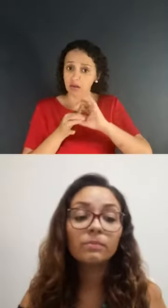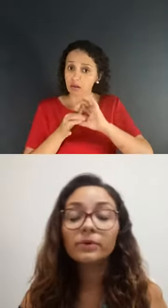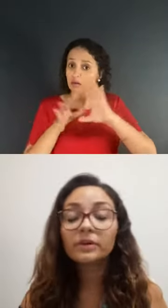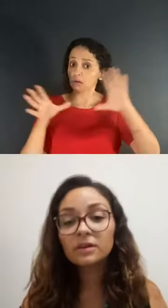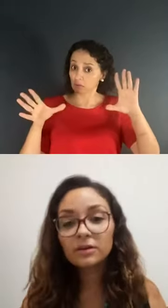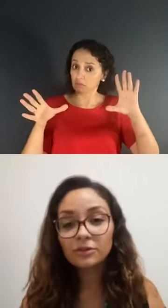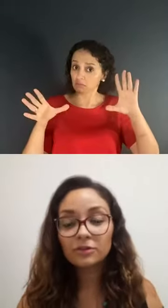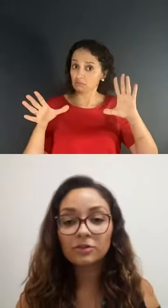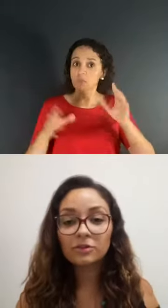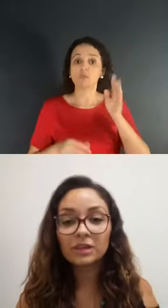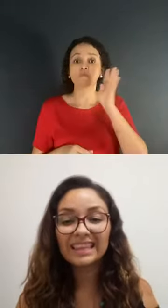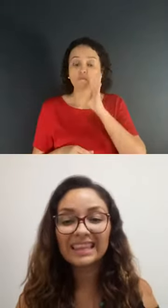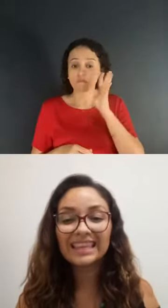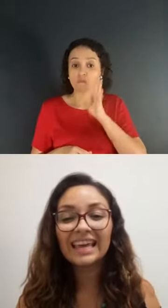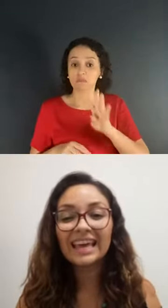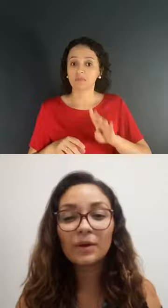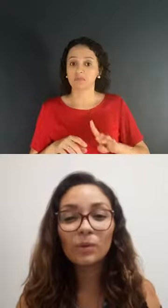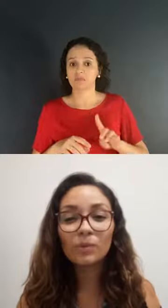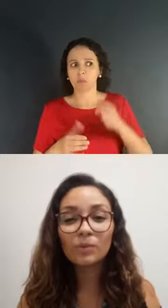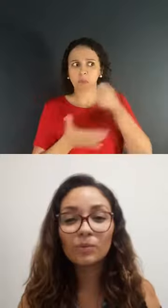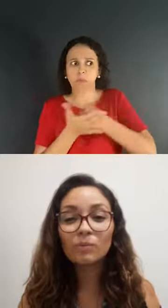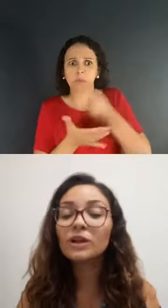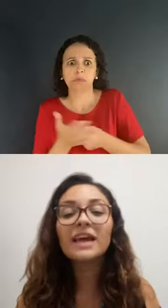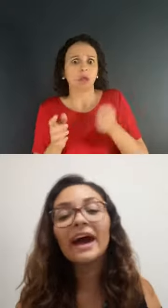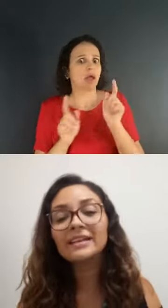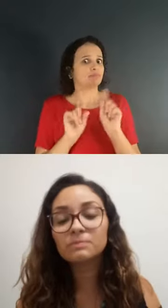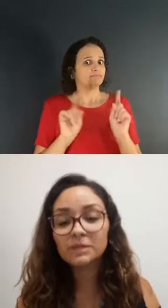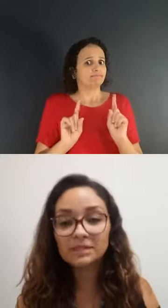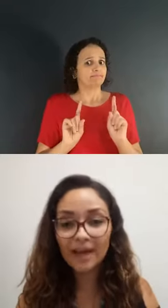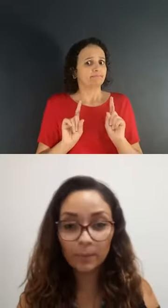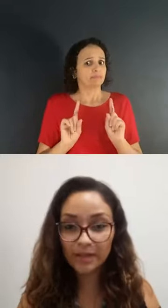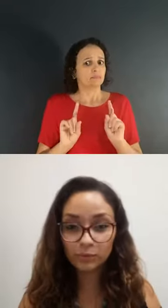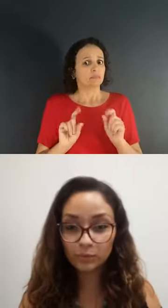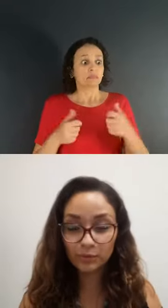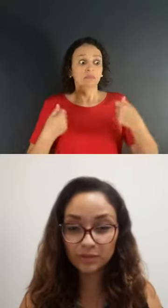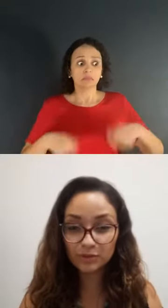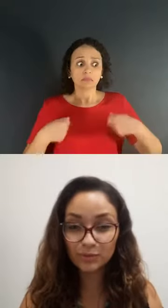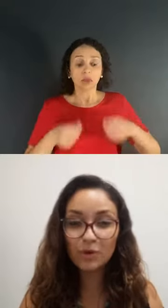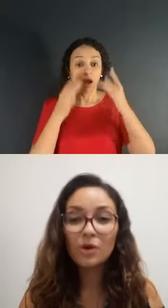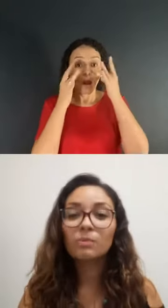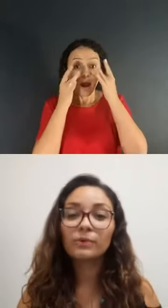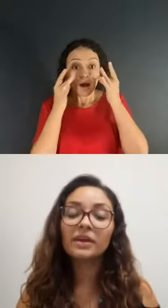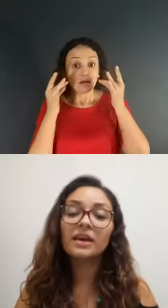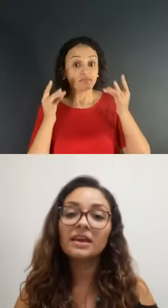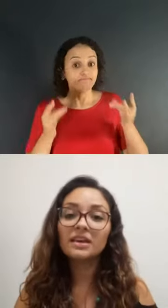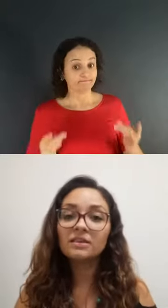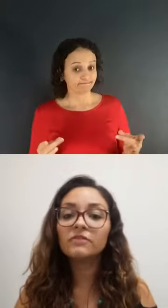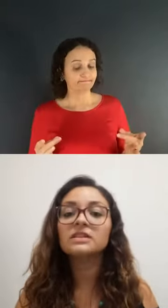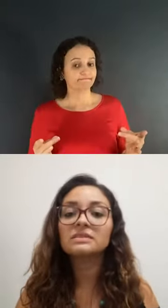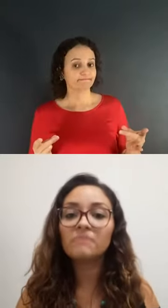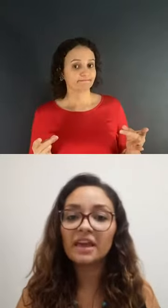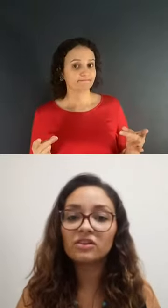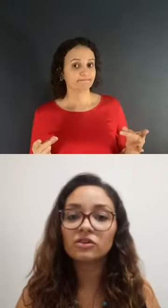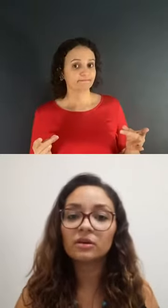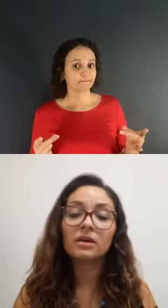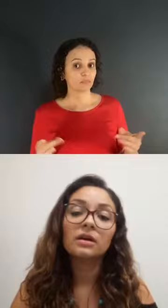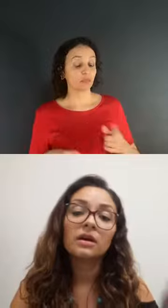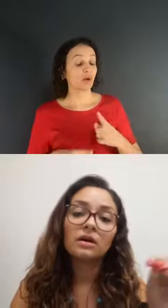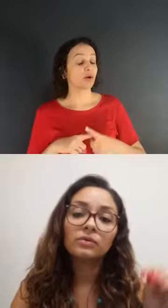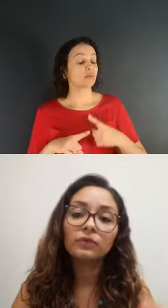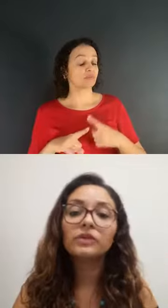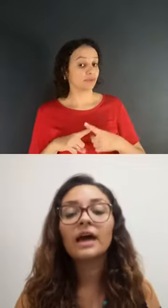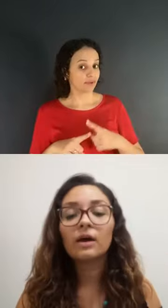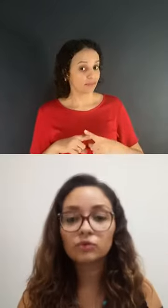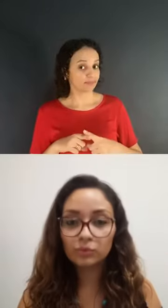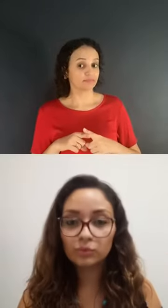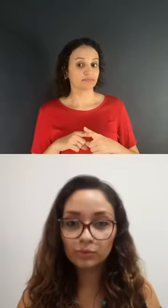E é importante a gente ter um olhar especial para tudo isso, porque, infelizmente,